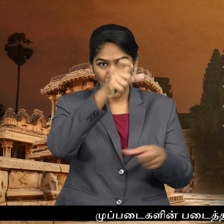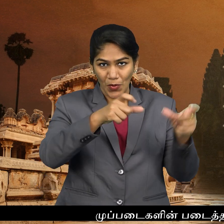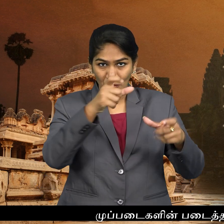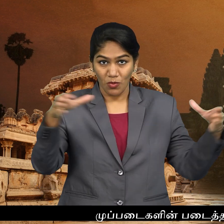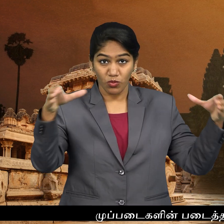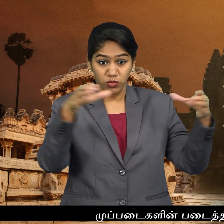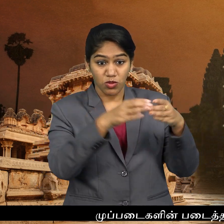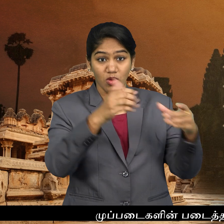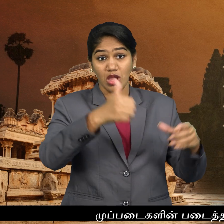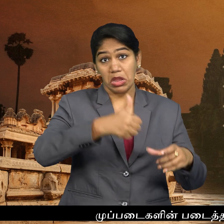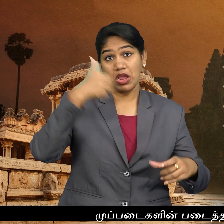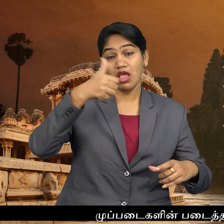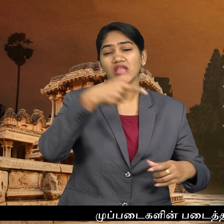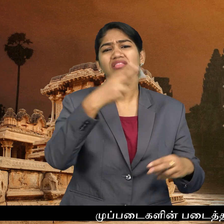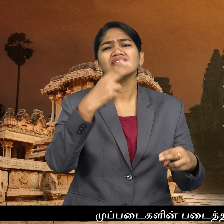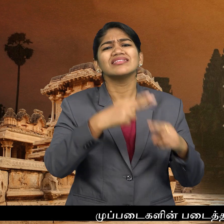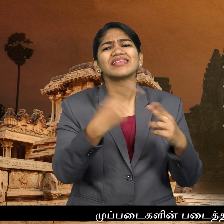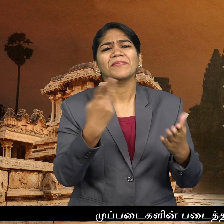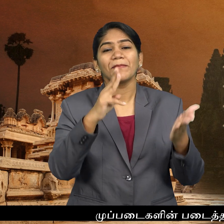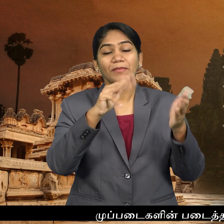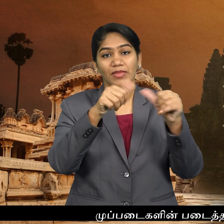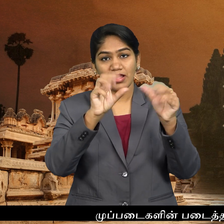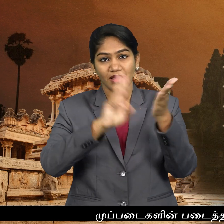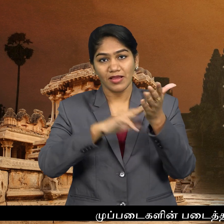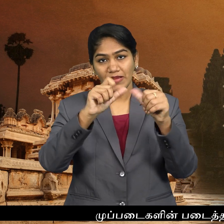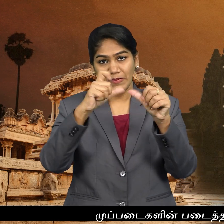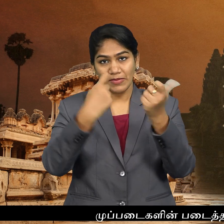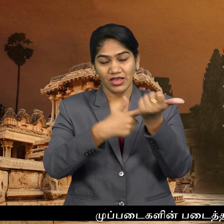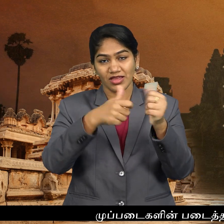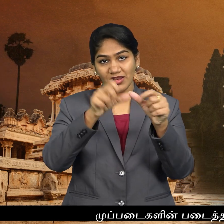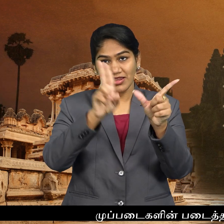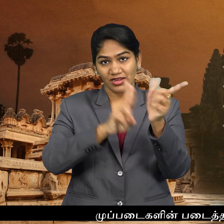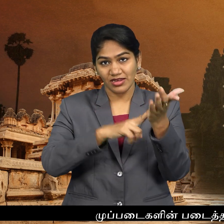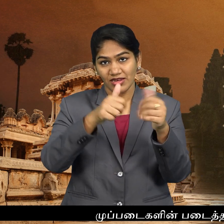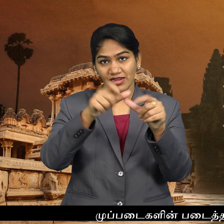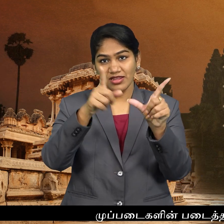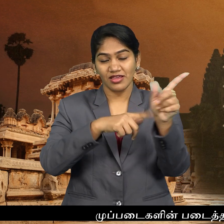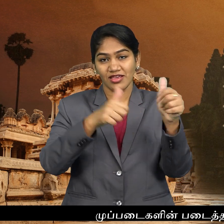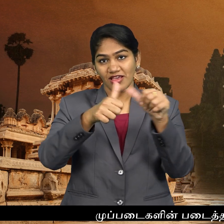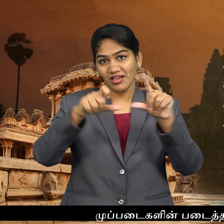முப்படைகளின் படைத்தலைவர் அமரநாயக்கர்கள்.